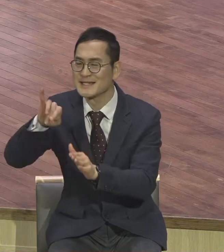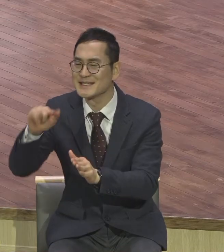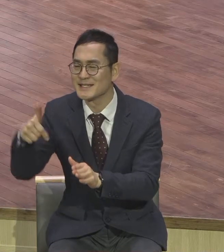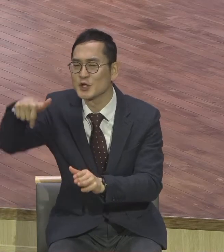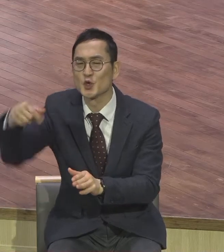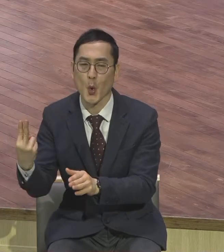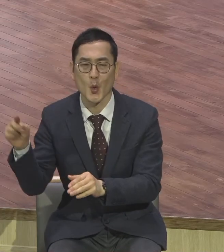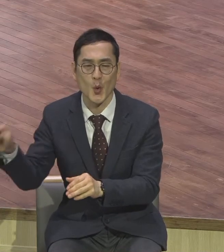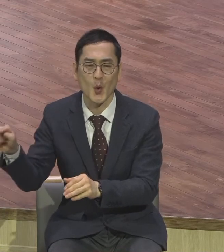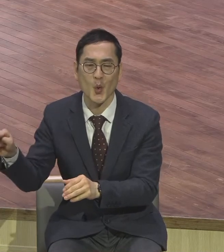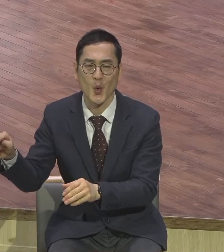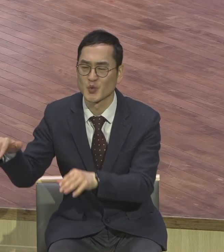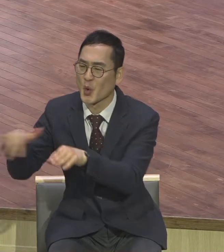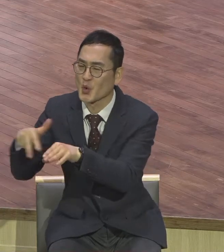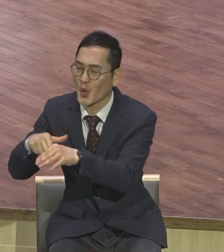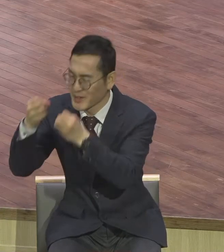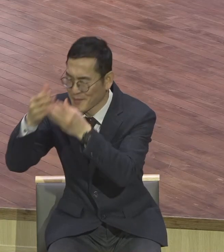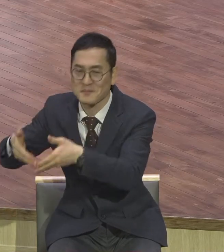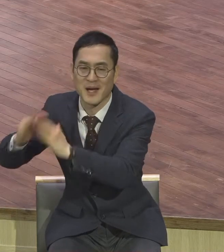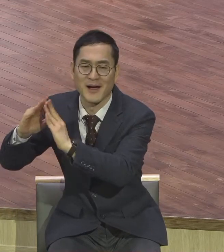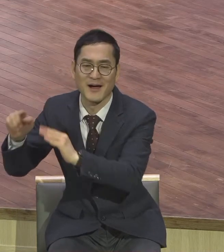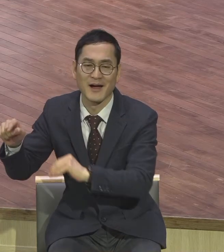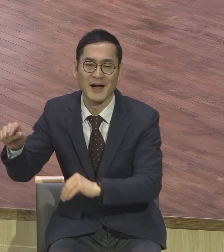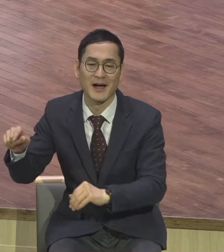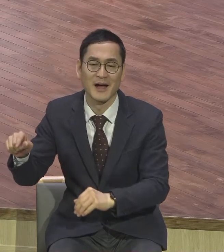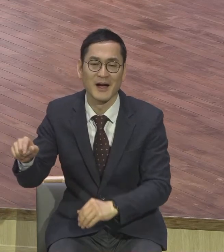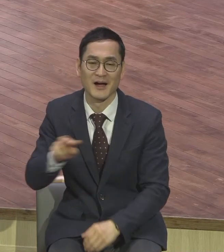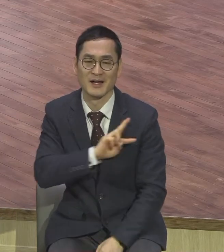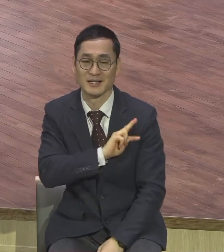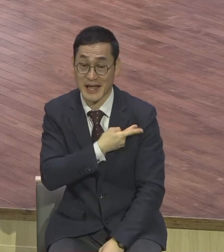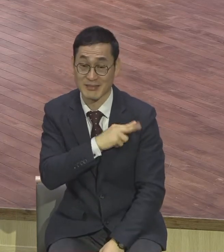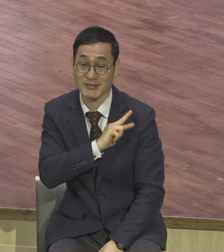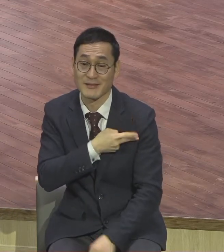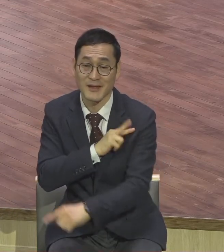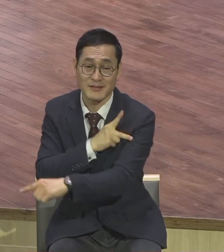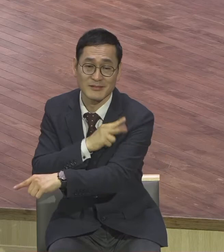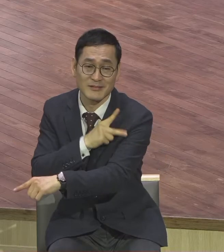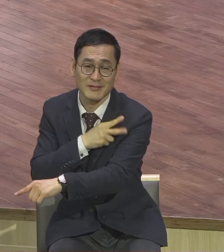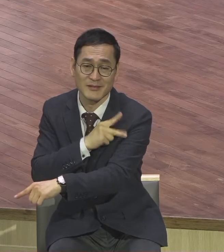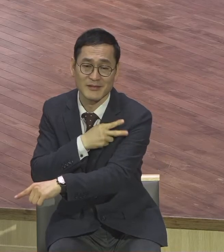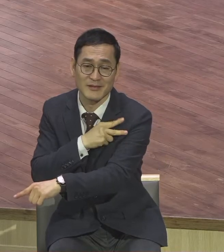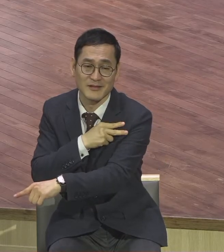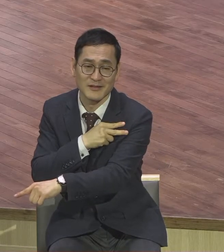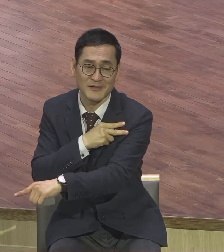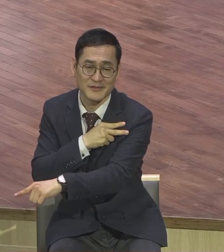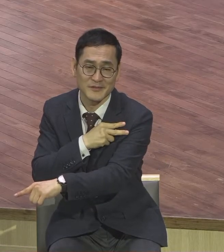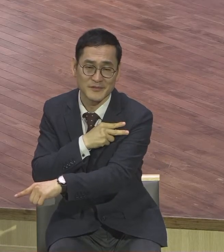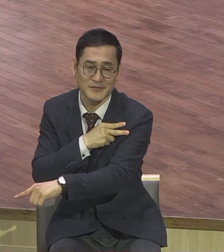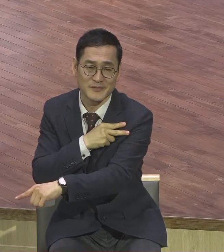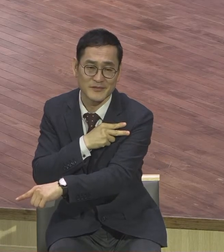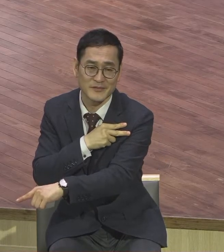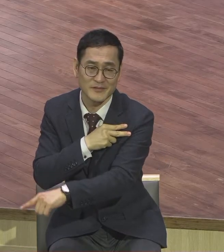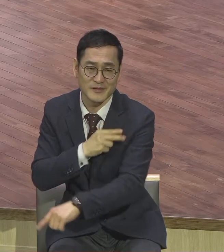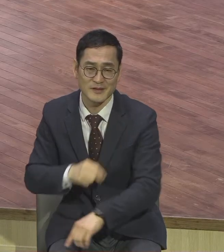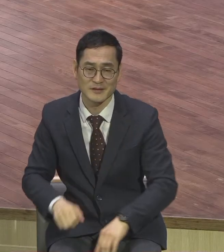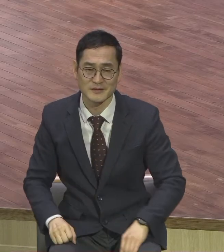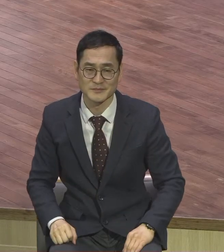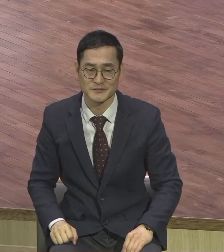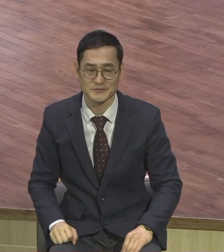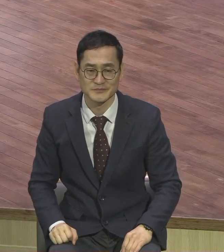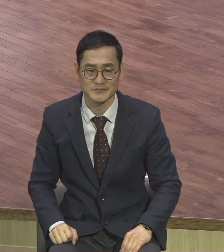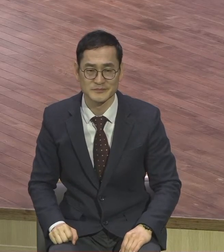인터넷 이 유튜브를 통해서 한단 말이에요. 전능신교라고 해가지고 번개가 동편에서